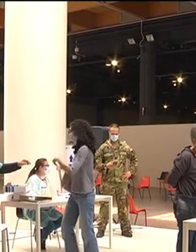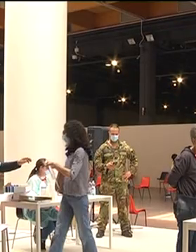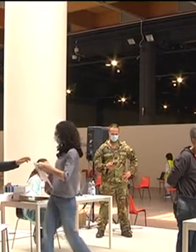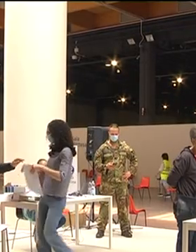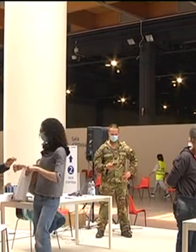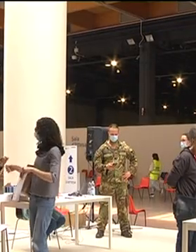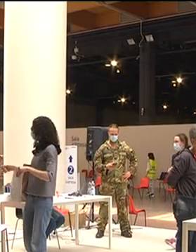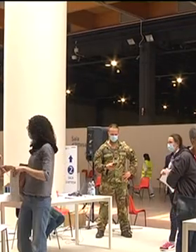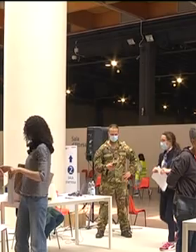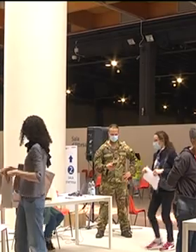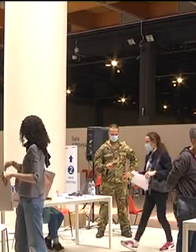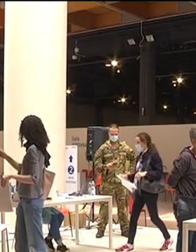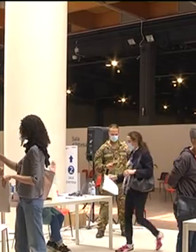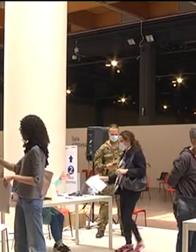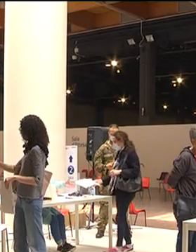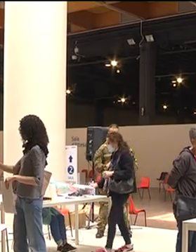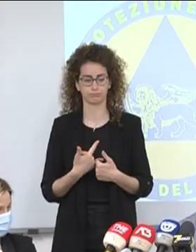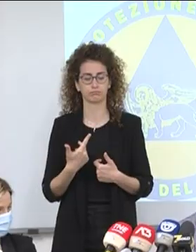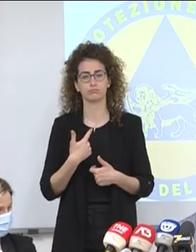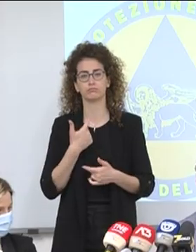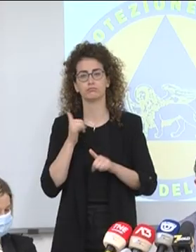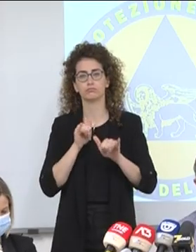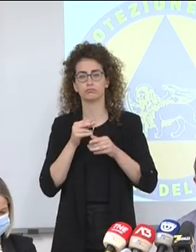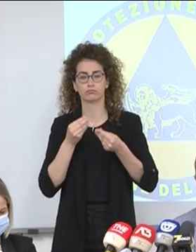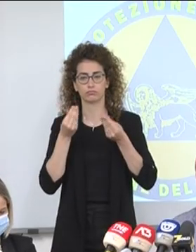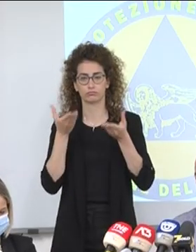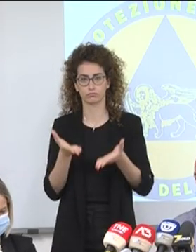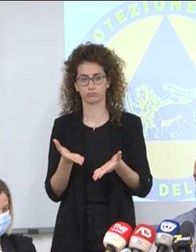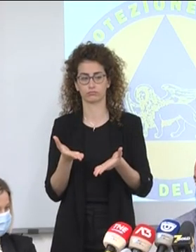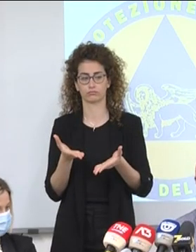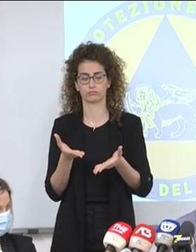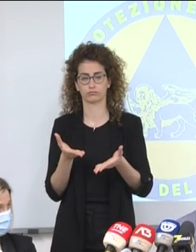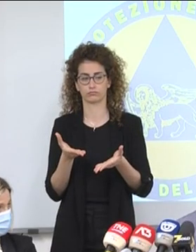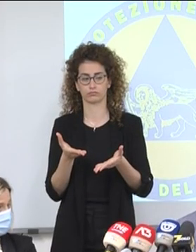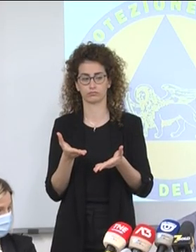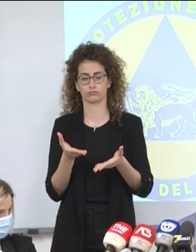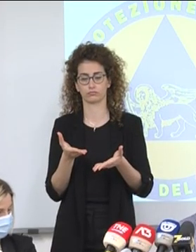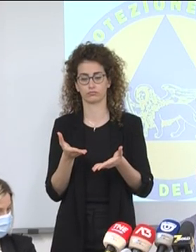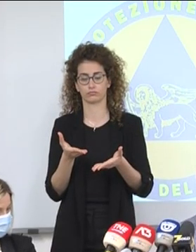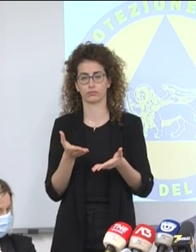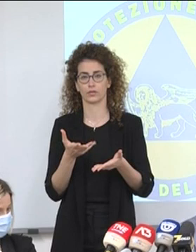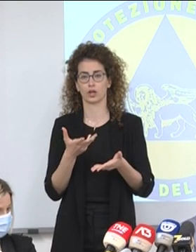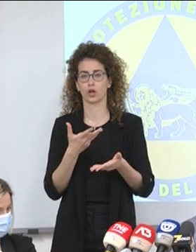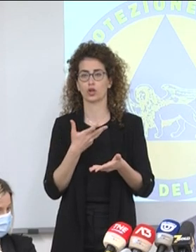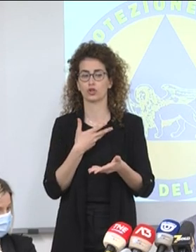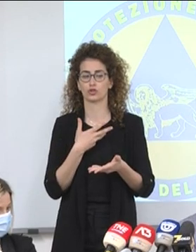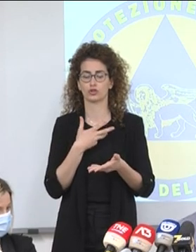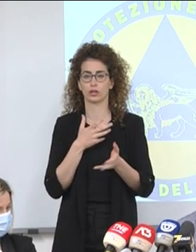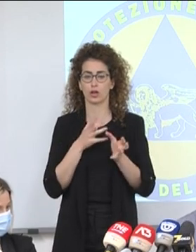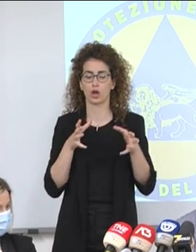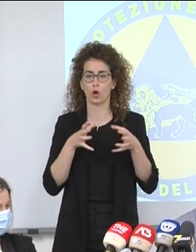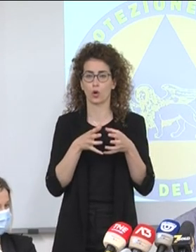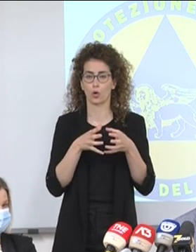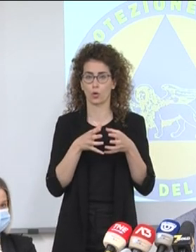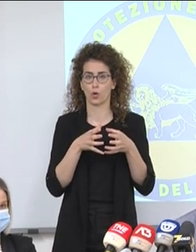importante insieme di cittadini vi informo che si aprirà si aprono degli slot in una categoria vaccinare che la